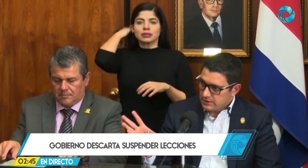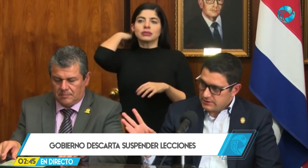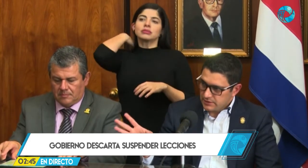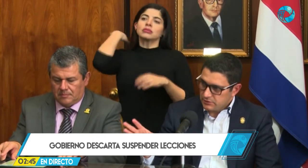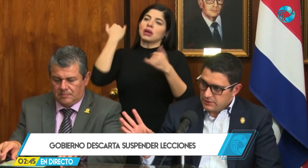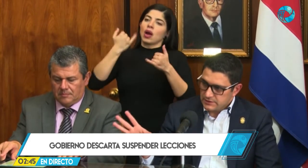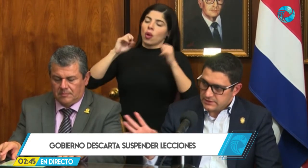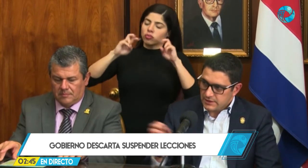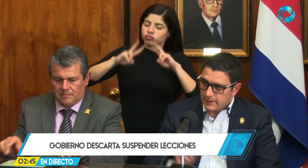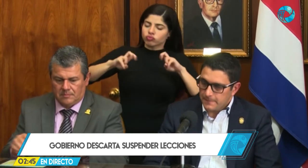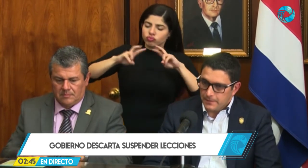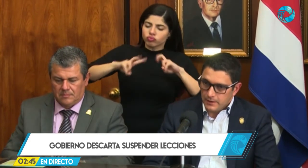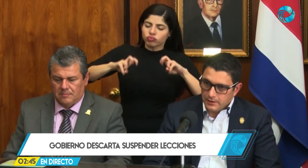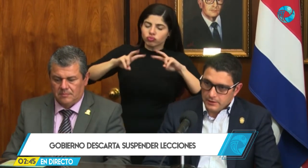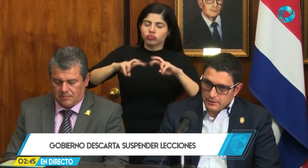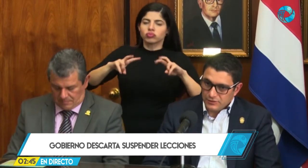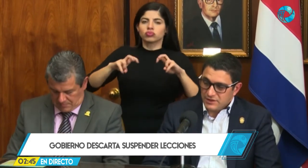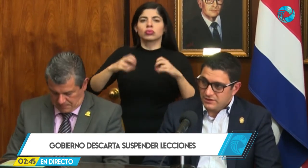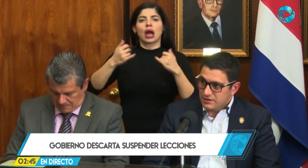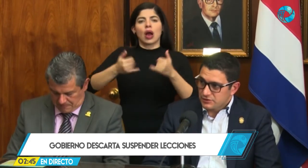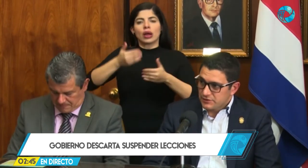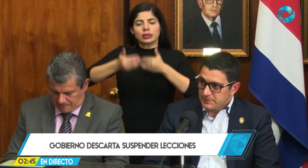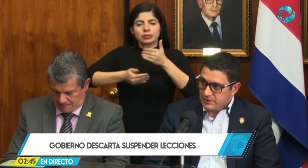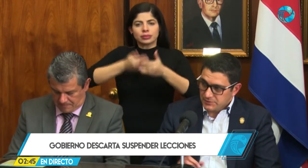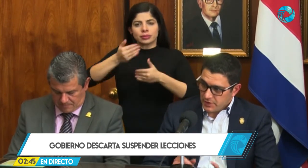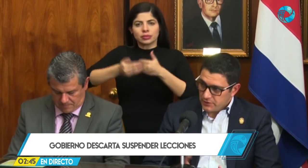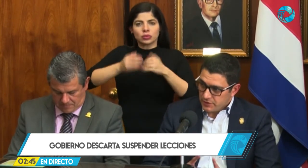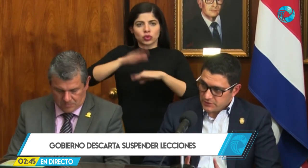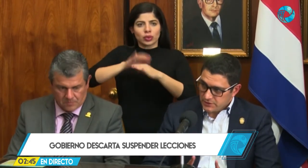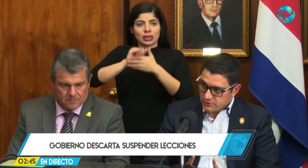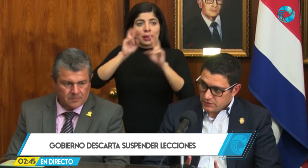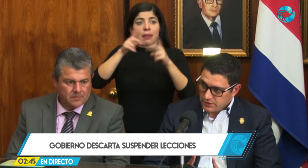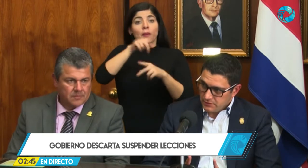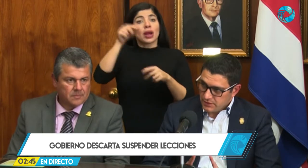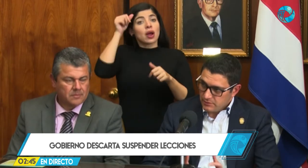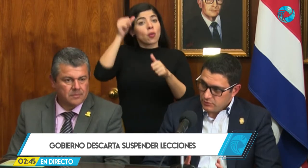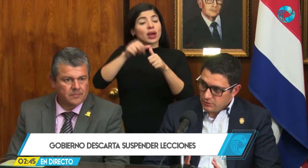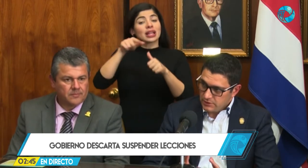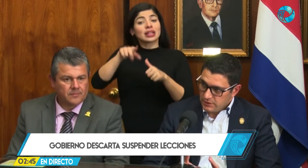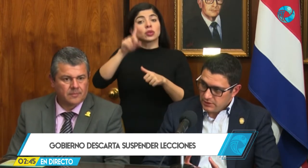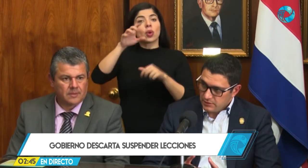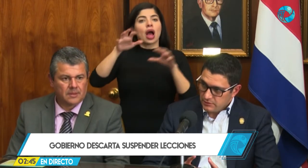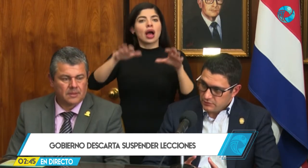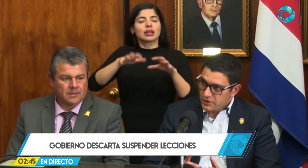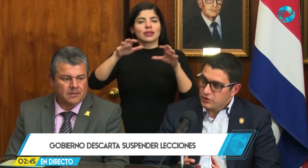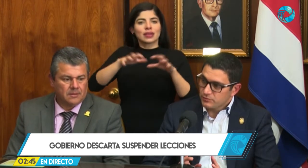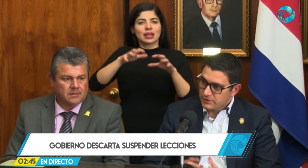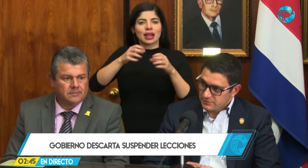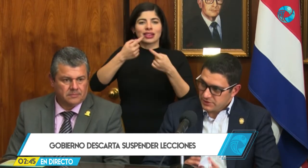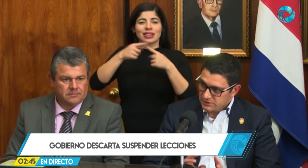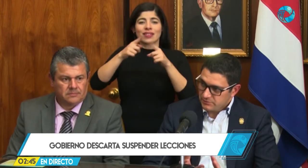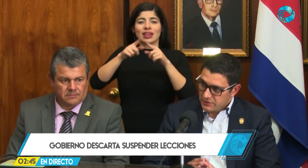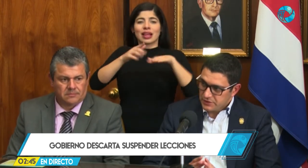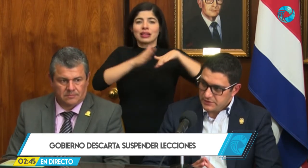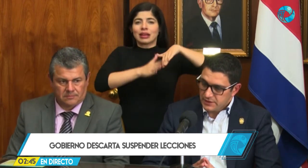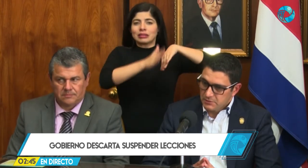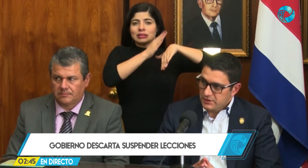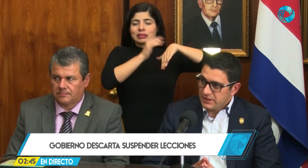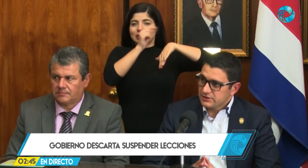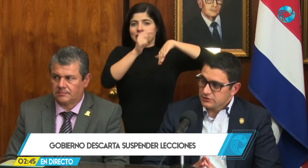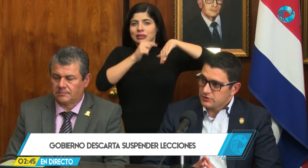estado analizando y se están dando las indicaciones respectivas, porque recordemos que eso es una actividad multiregión, ¿verdad? Que son varias